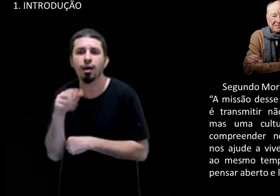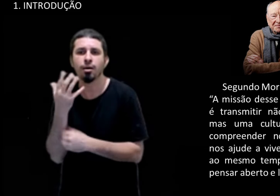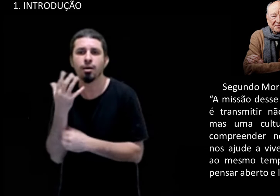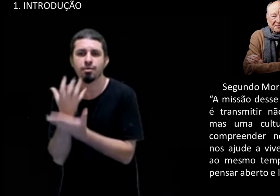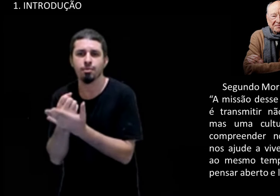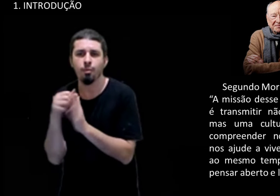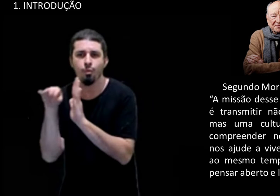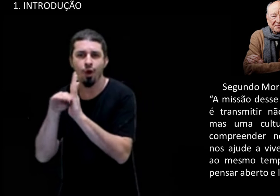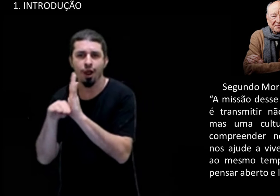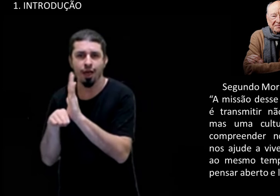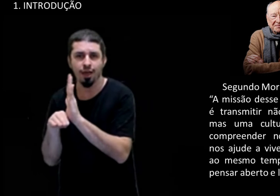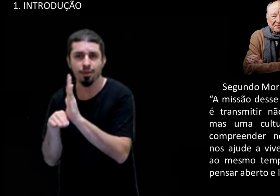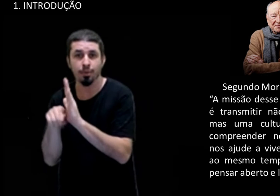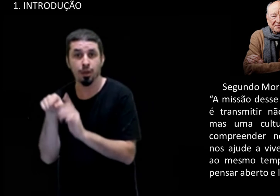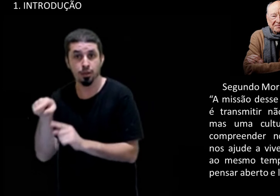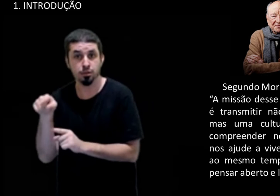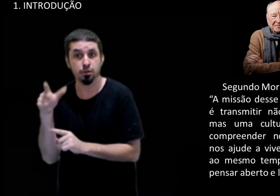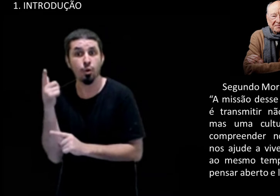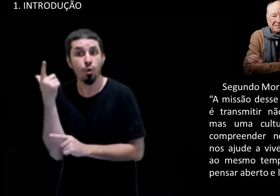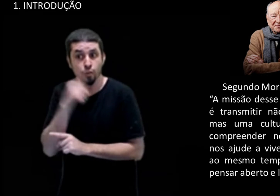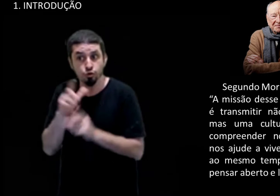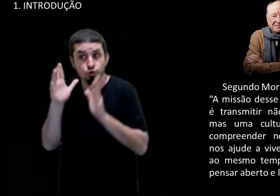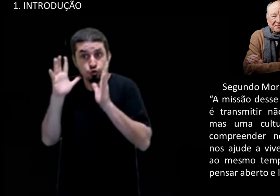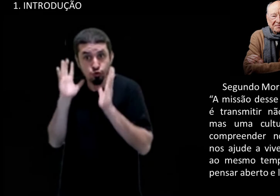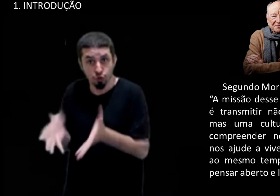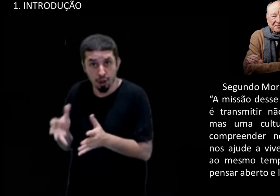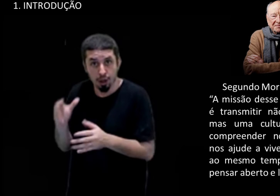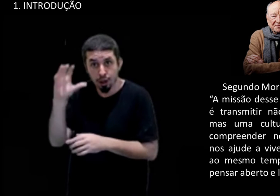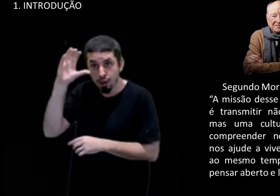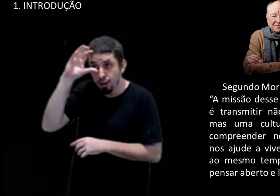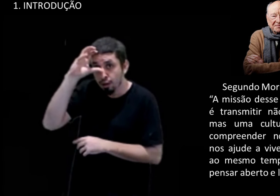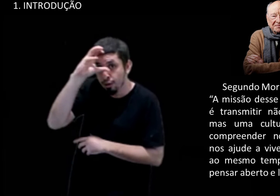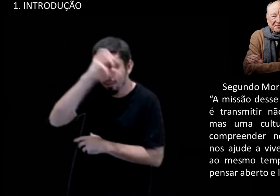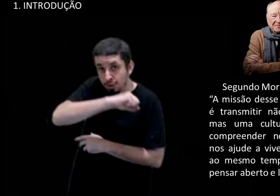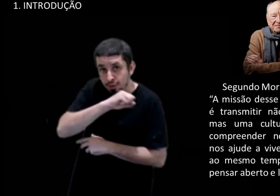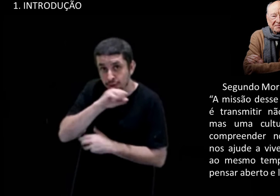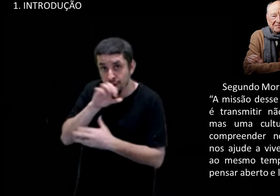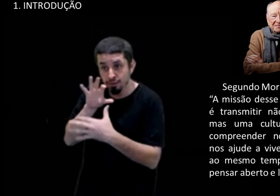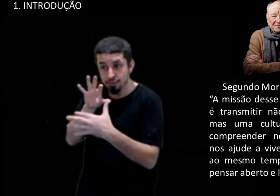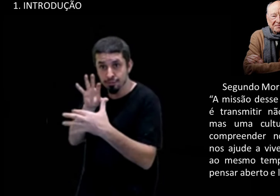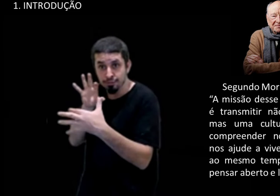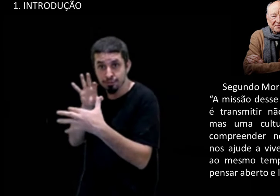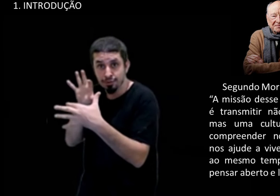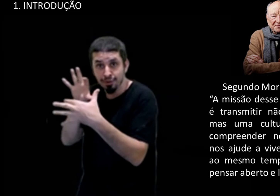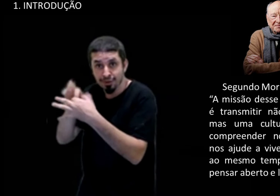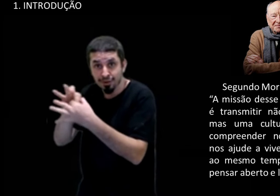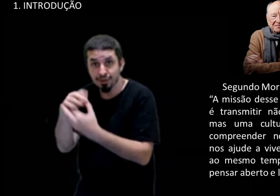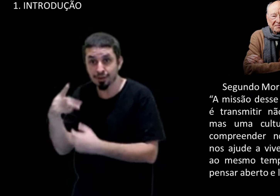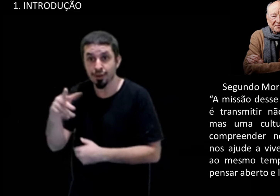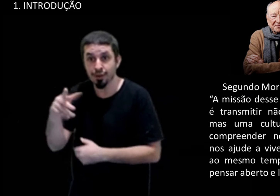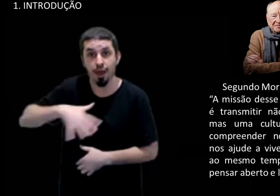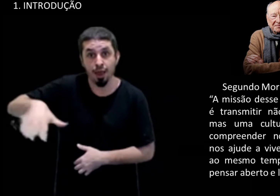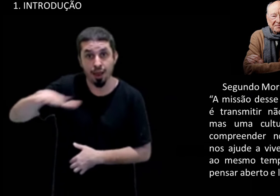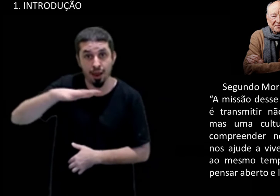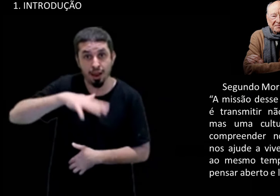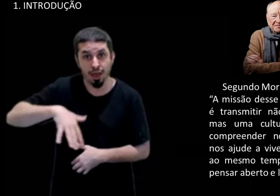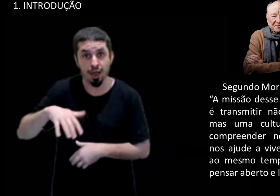no aplicativo, e após a elaboração de um objeto de aprendizagem relacionado com a sua área